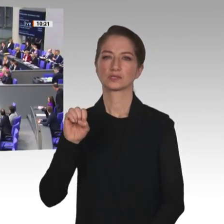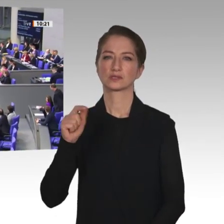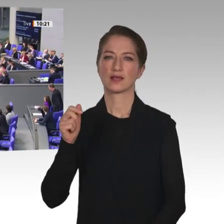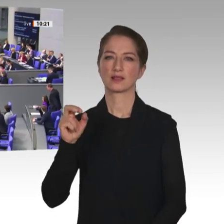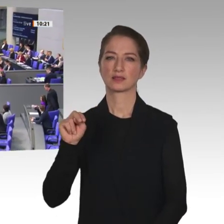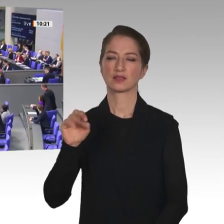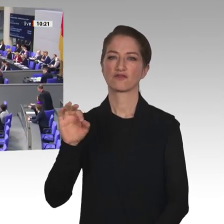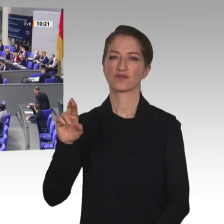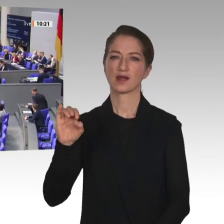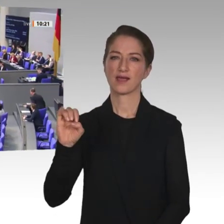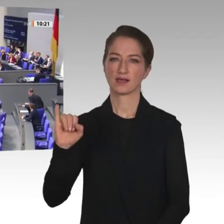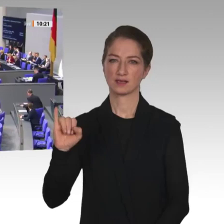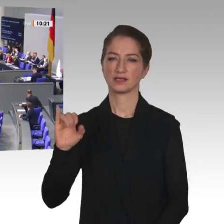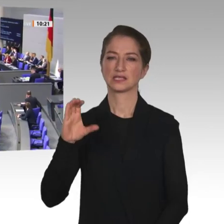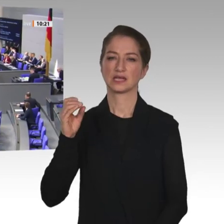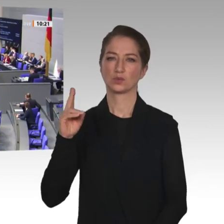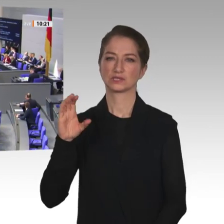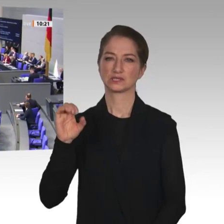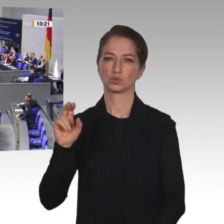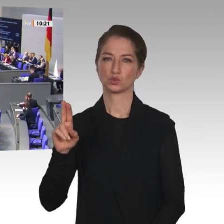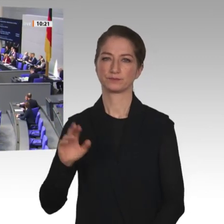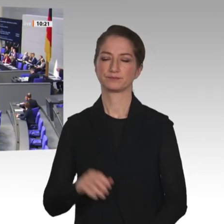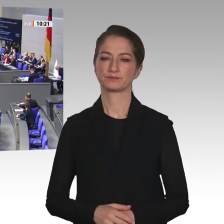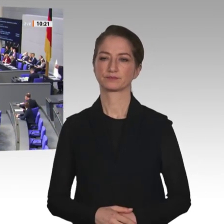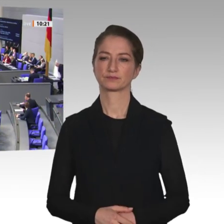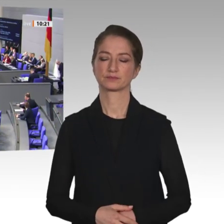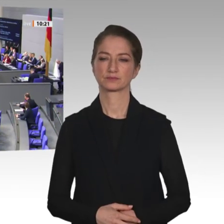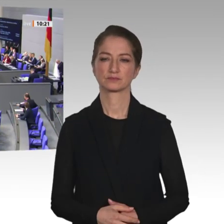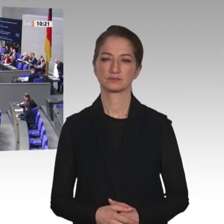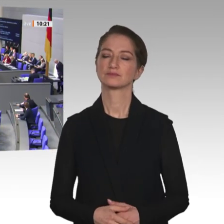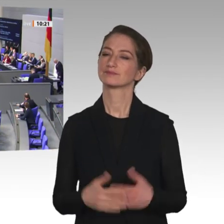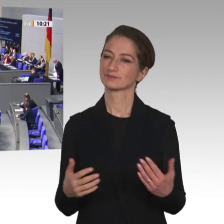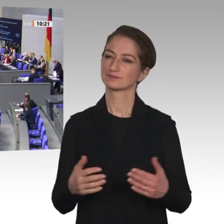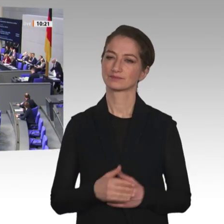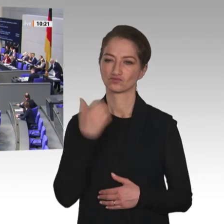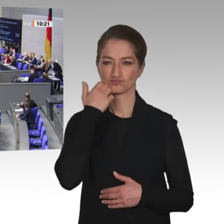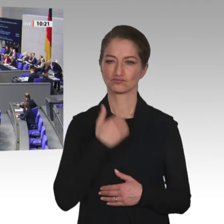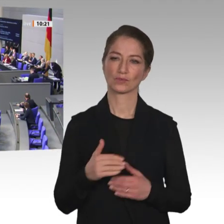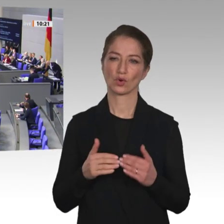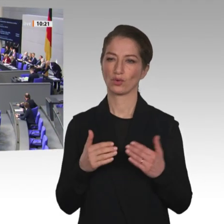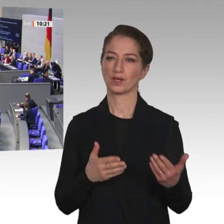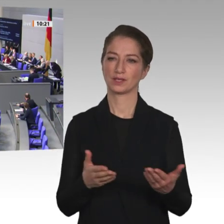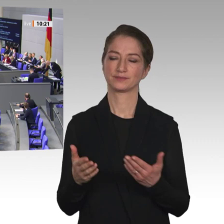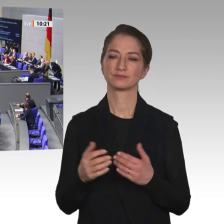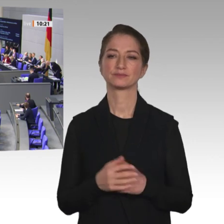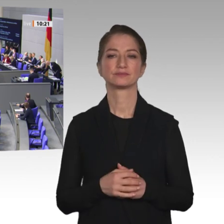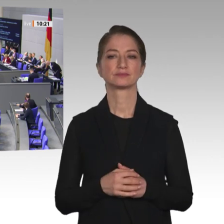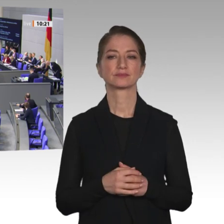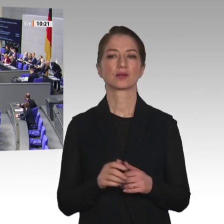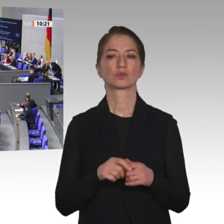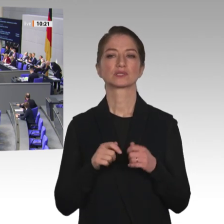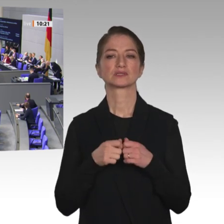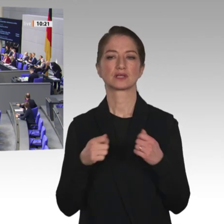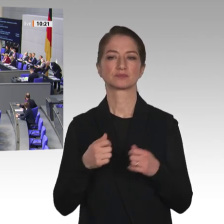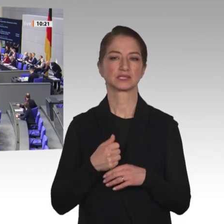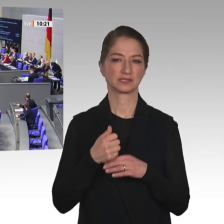Herr Bundespräsident, Herr Bundestagspräsident, liebe Kolleginnen und Kollegen. Das schreckliche Verbrechen